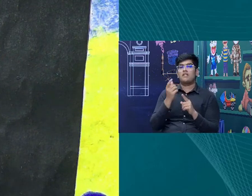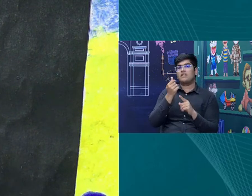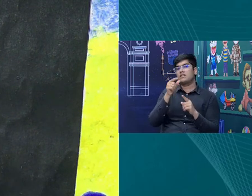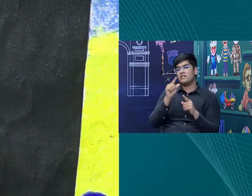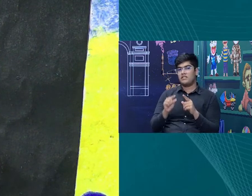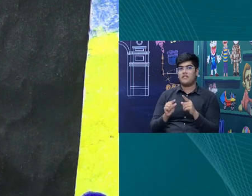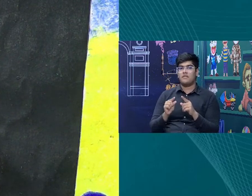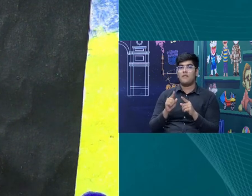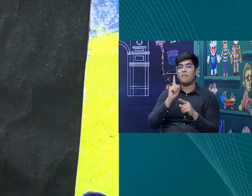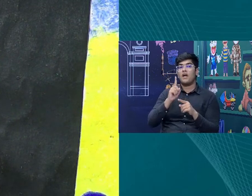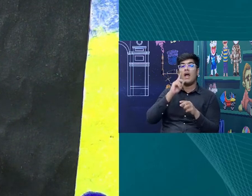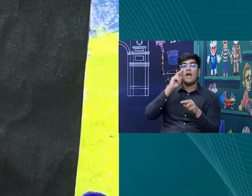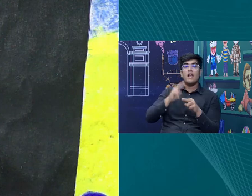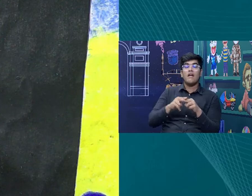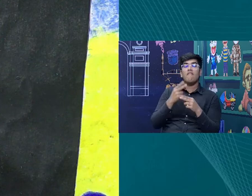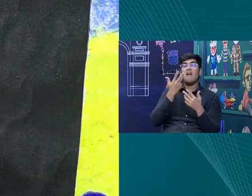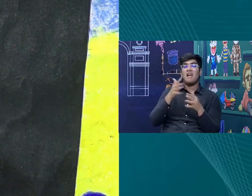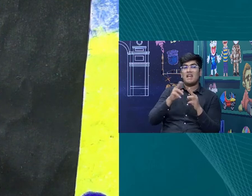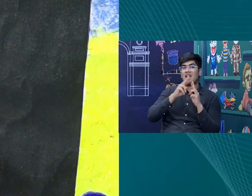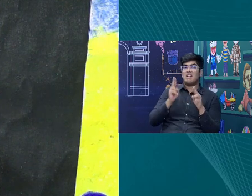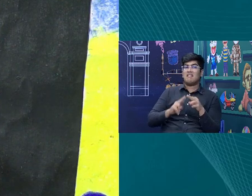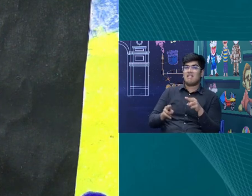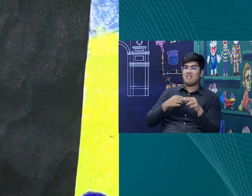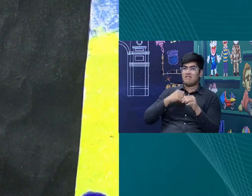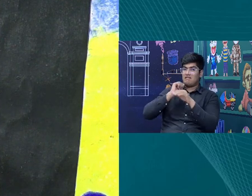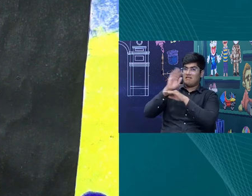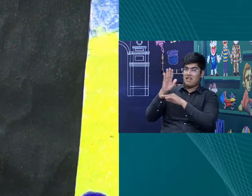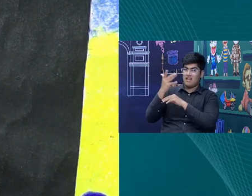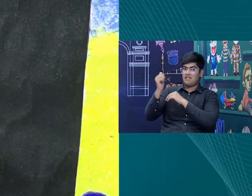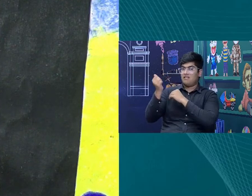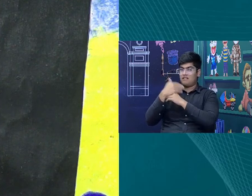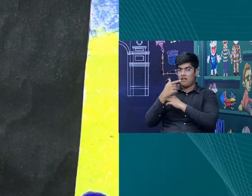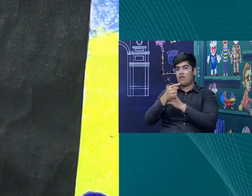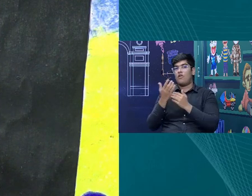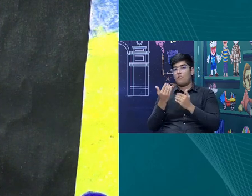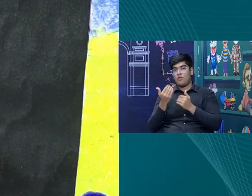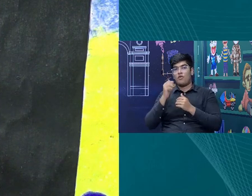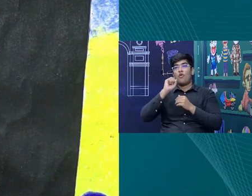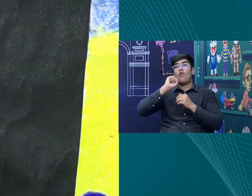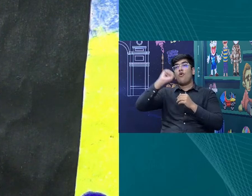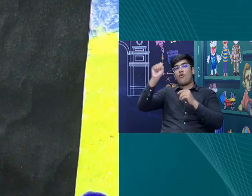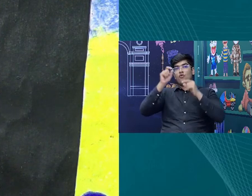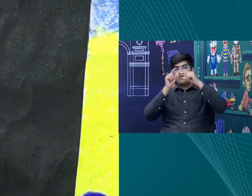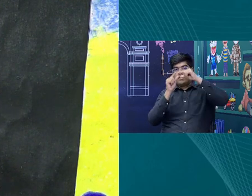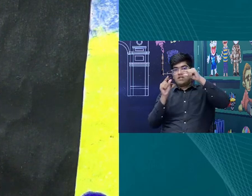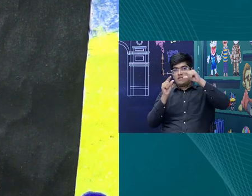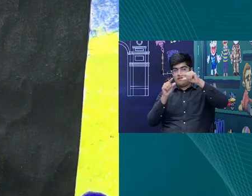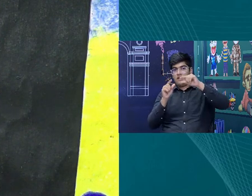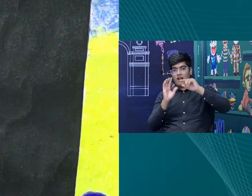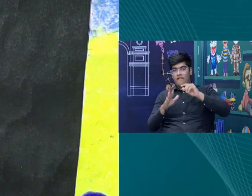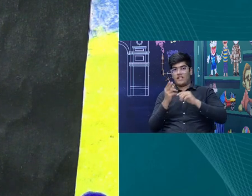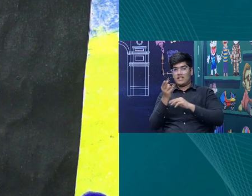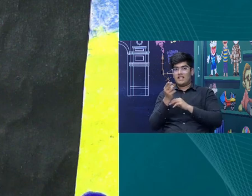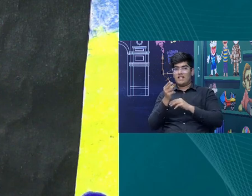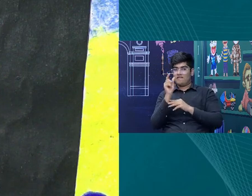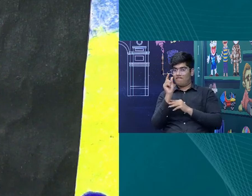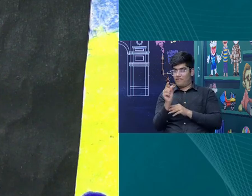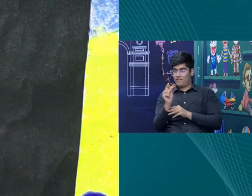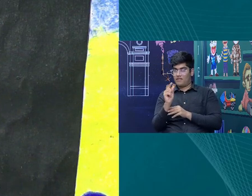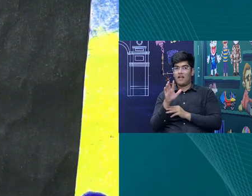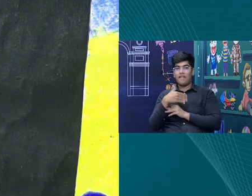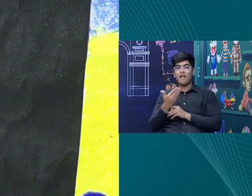अगर ये किसी और दूर दराज देश से आ रहा है तो वहां से भी हमारे पास आएंगे वहां की अपनी रसीदी टिकट लगी है और वो हमारे